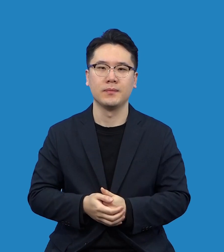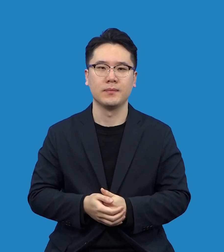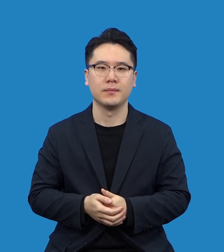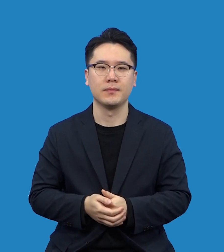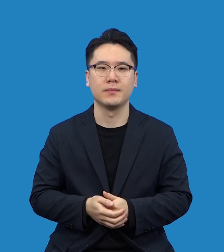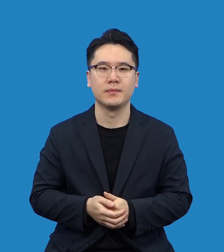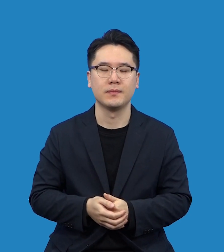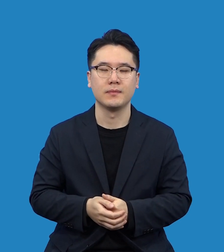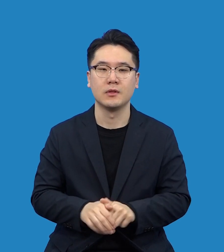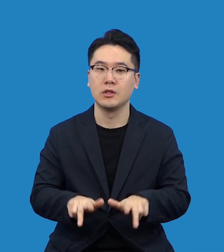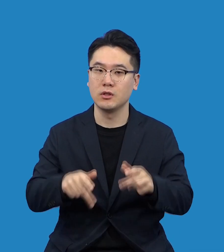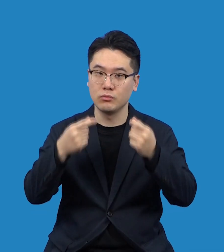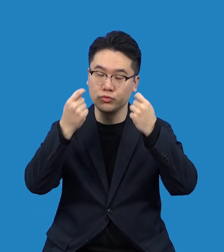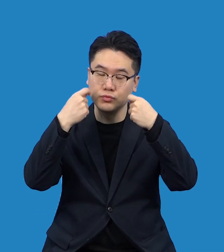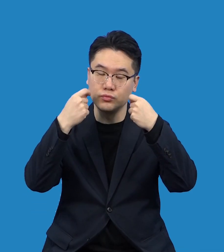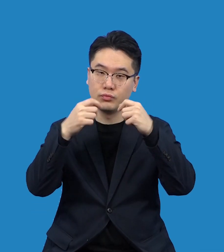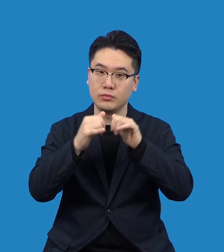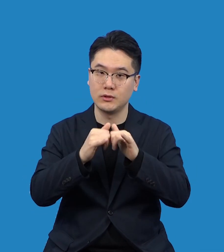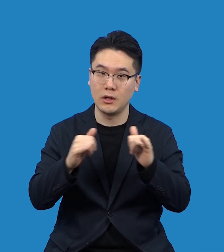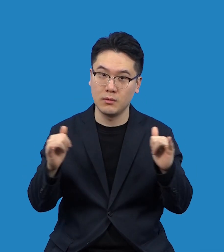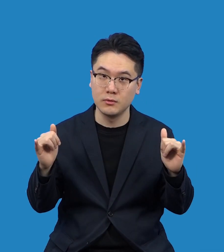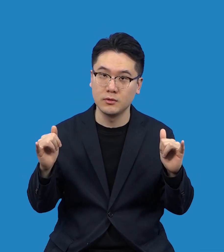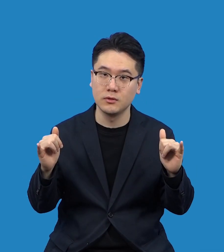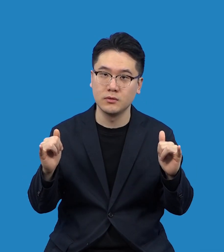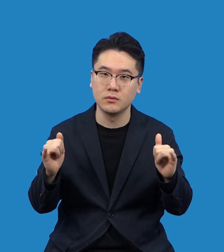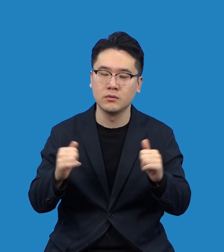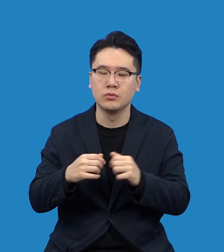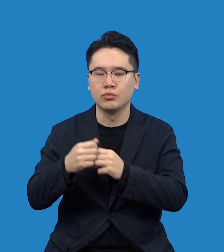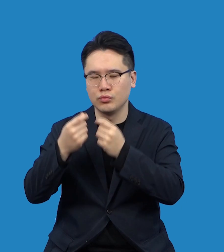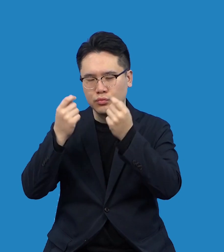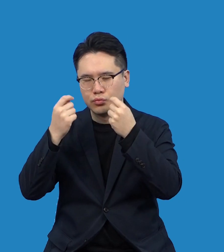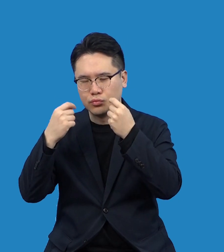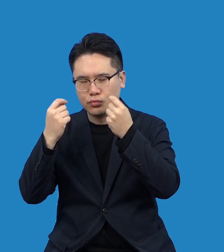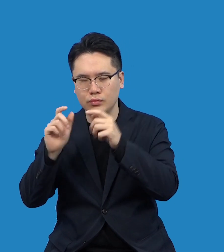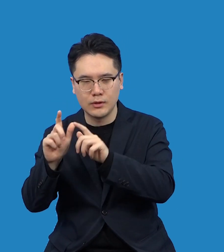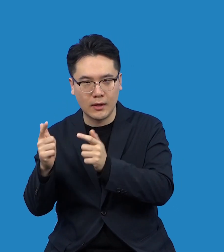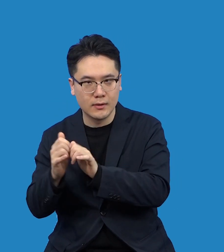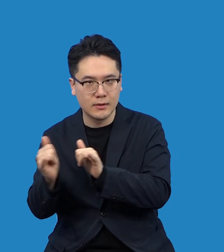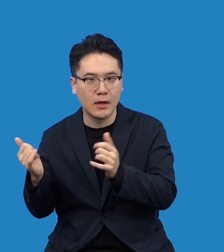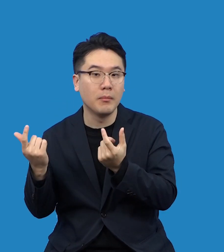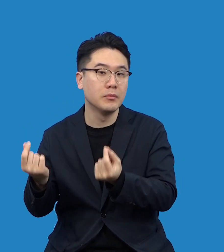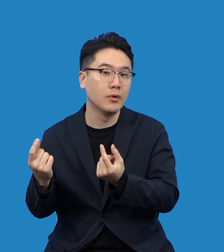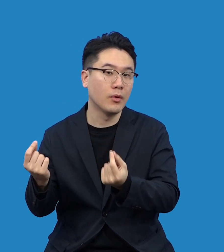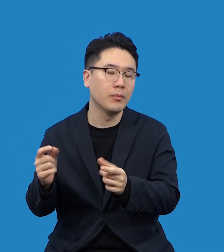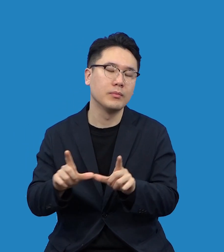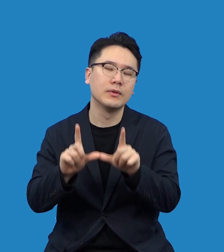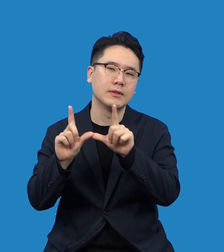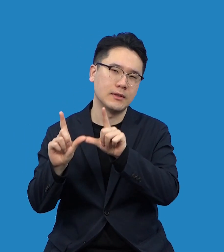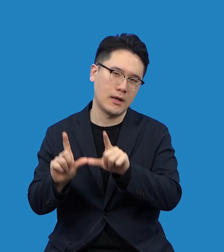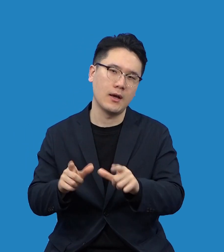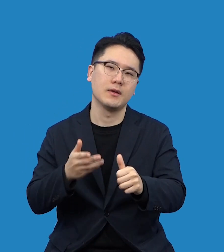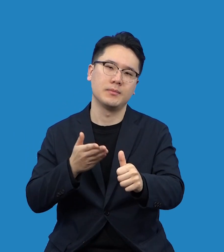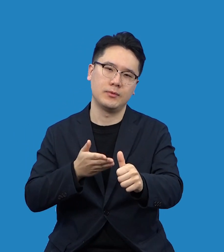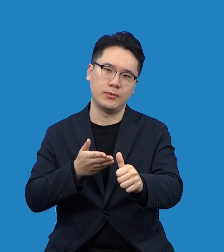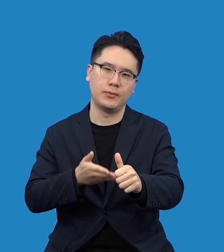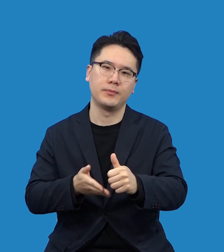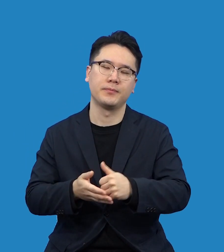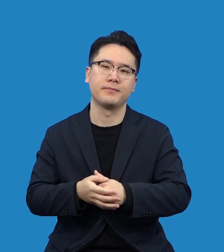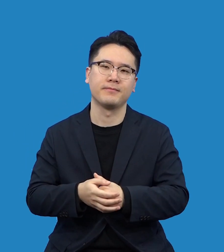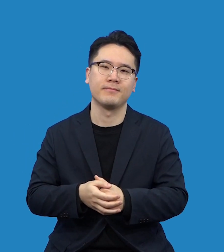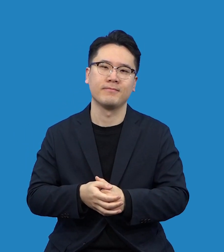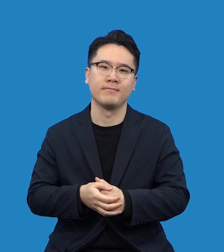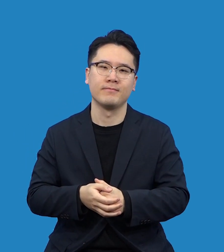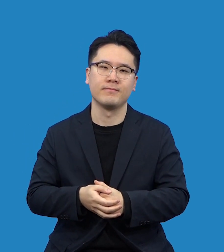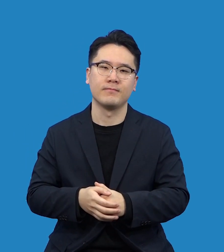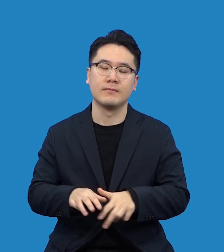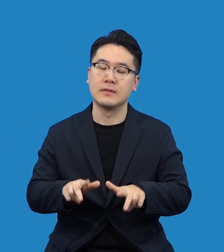지금 우는 사람은 울지 않는 사람처럼 살아가십시오.